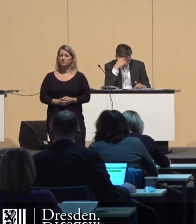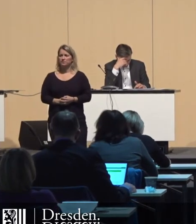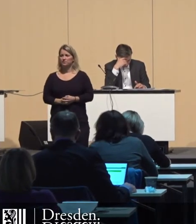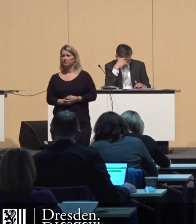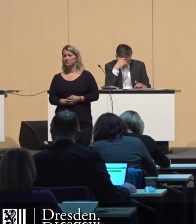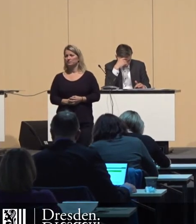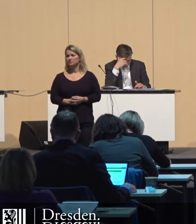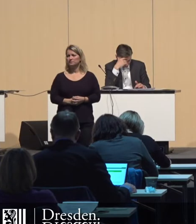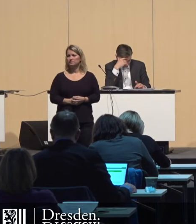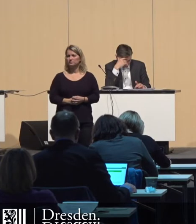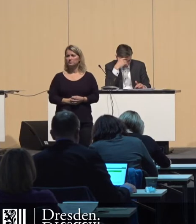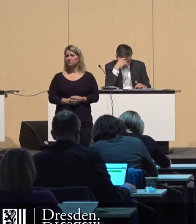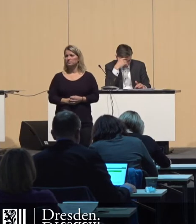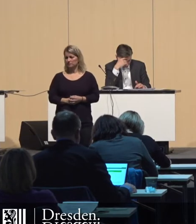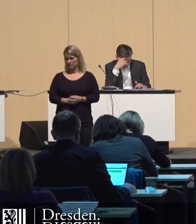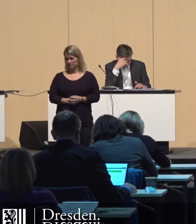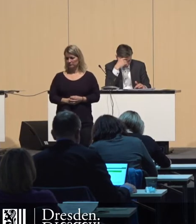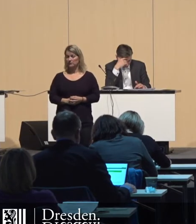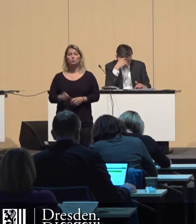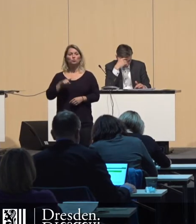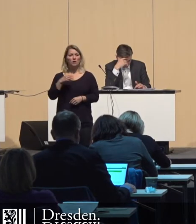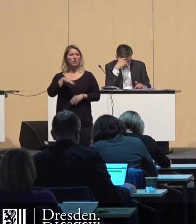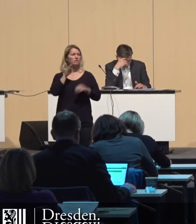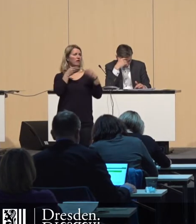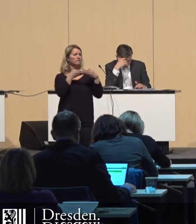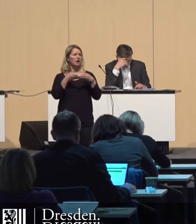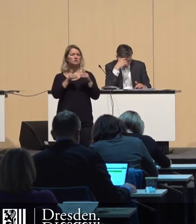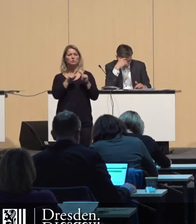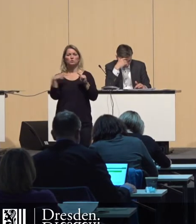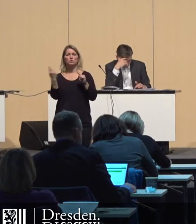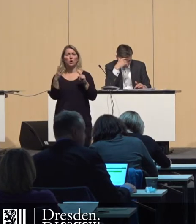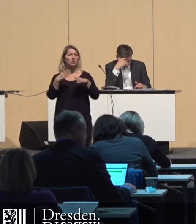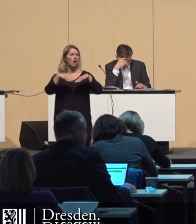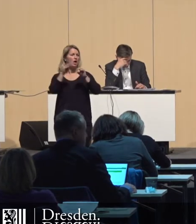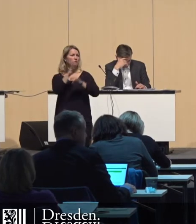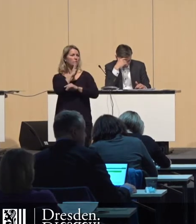Herr Krüger. Und danach gehen wir in die Fraktionsrunde und es beginnt heute Fraktion Die Linke.